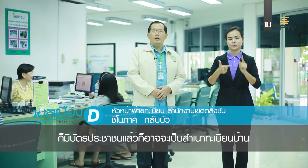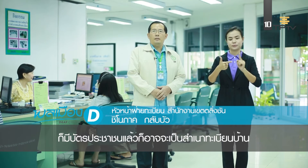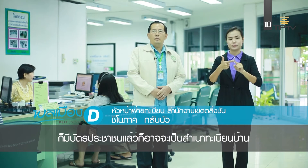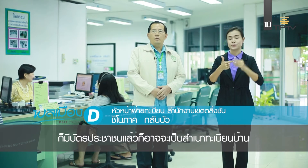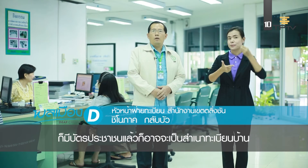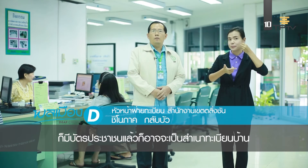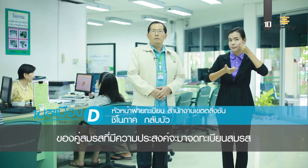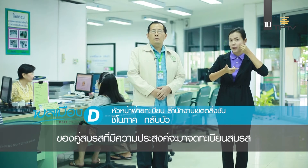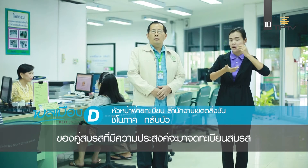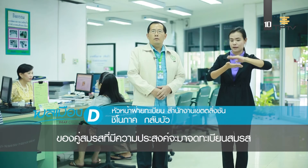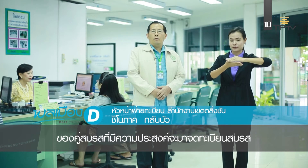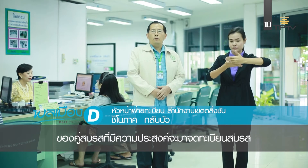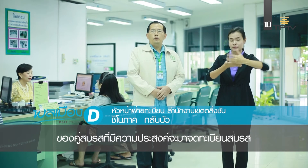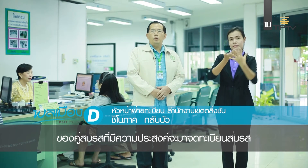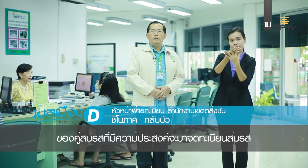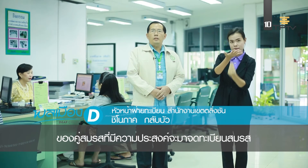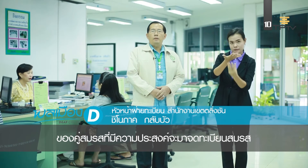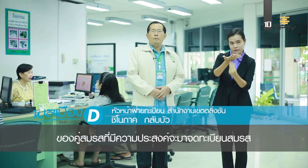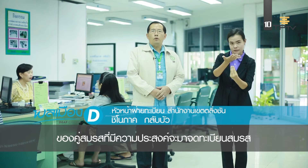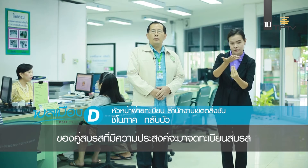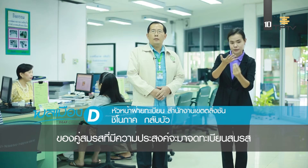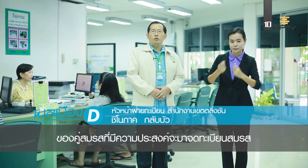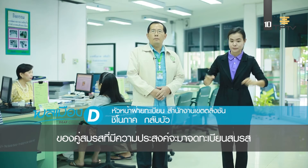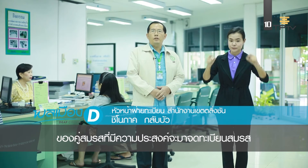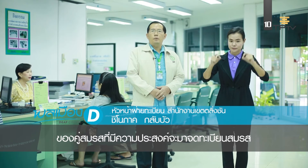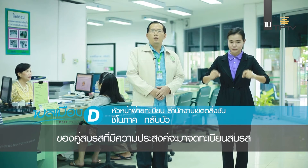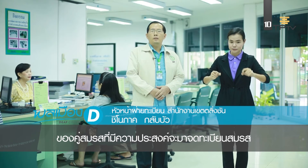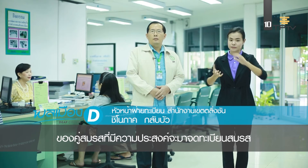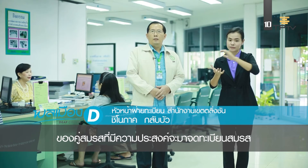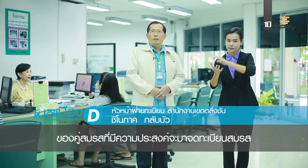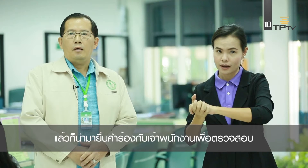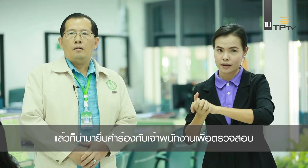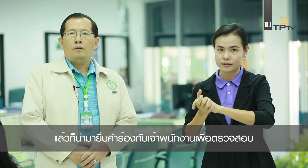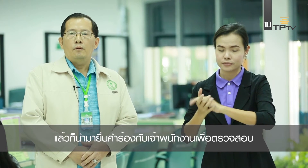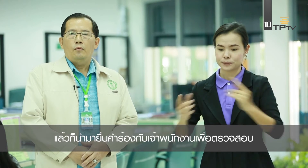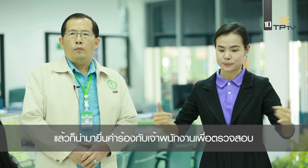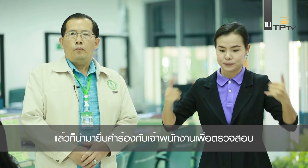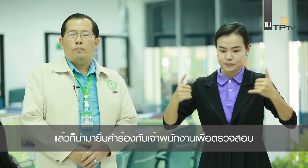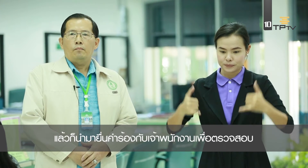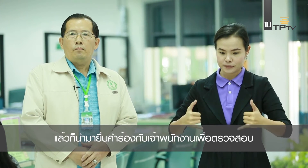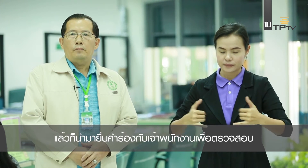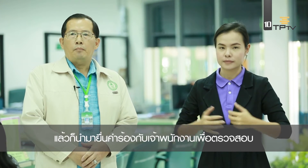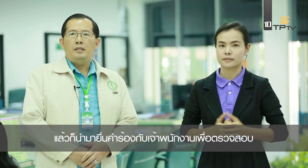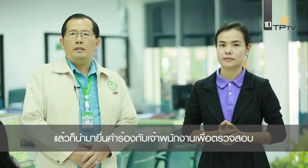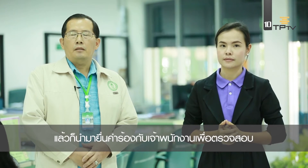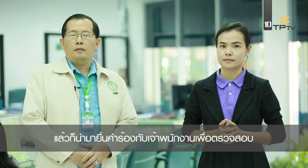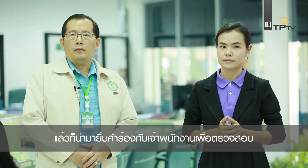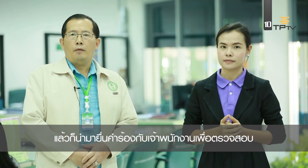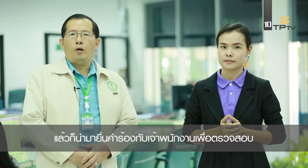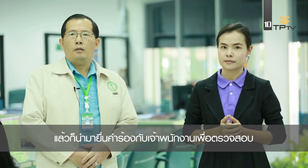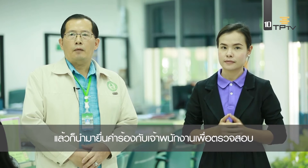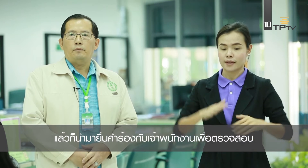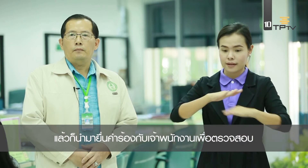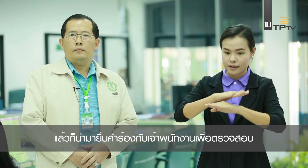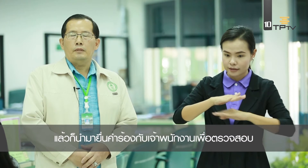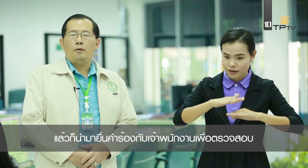ทะเบียนบ้านของคู่สมรสที่มีความประสงค์จะมาจดทะเบียนสมรสแล้วก็นำมายื่น